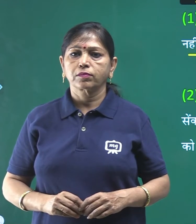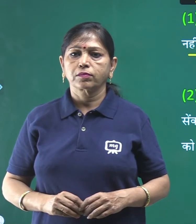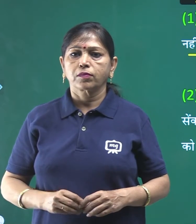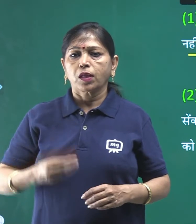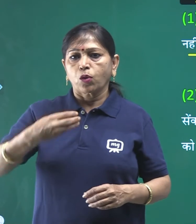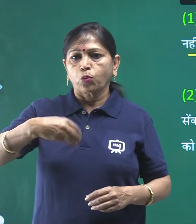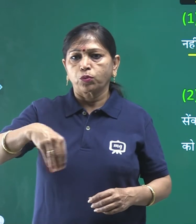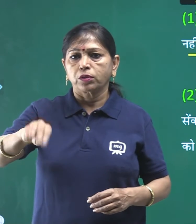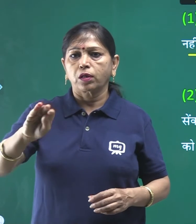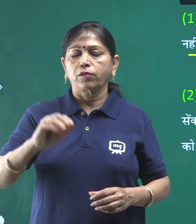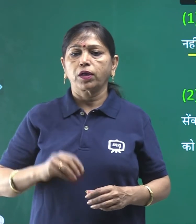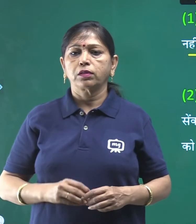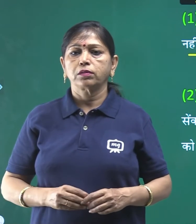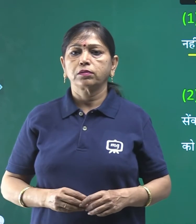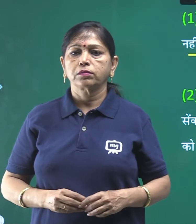गुजरने वाली